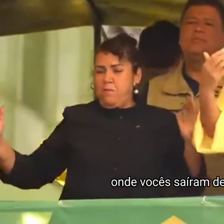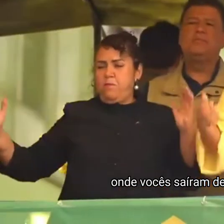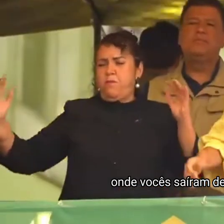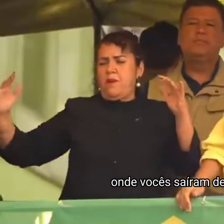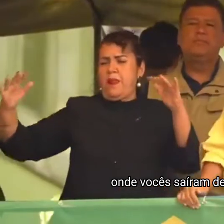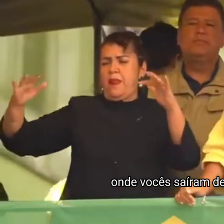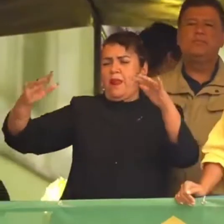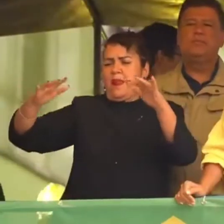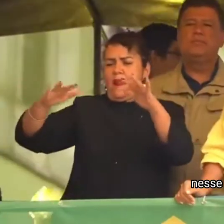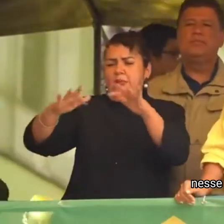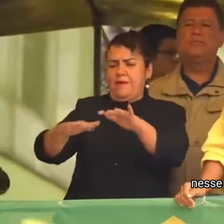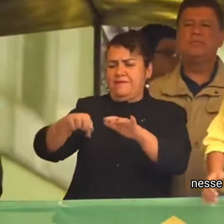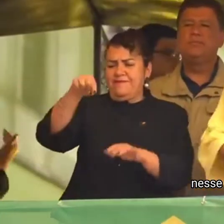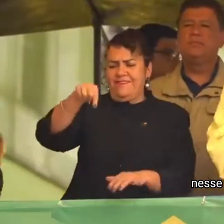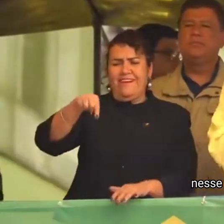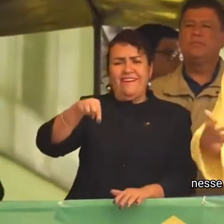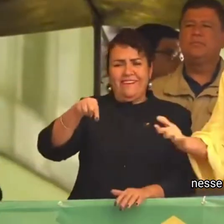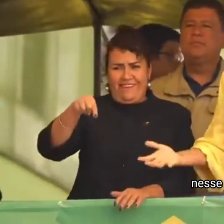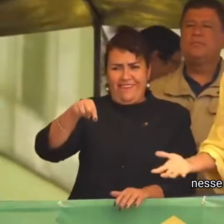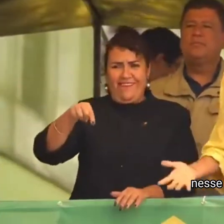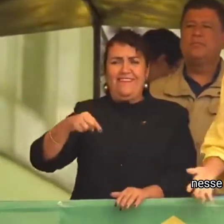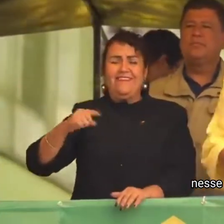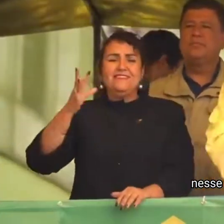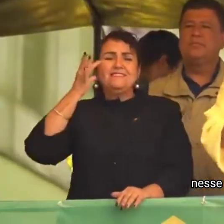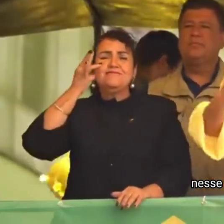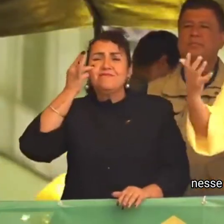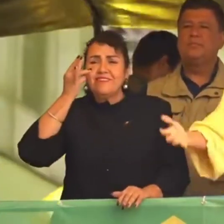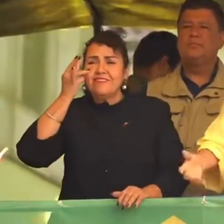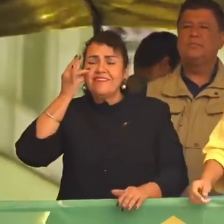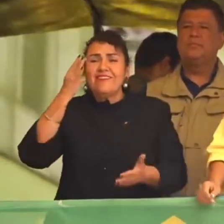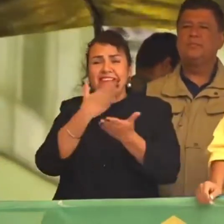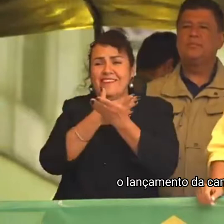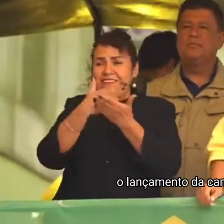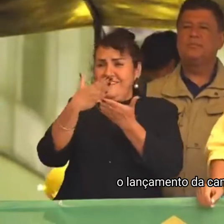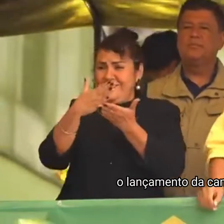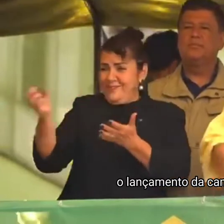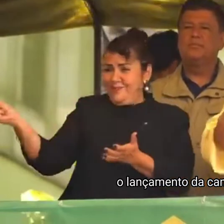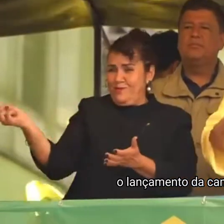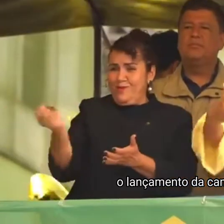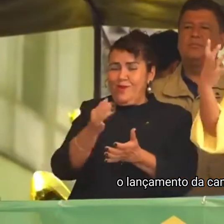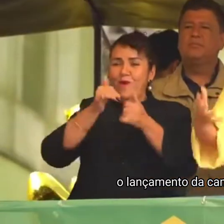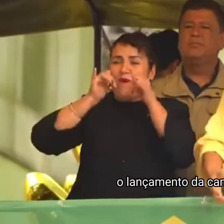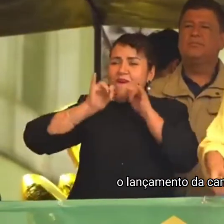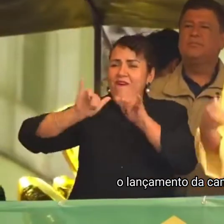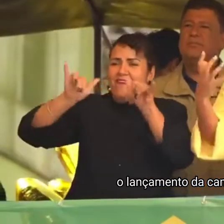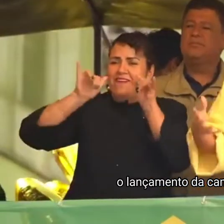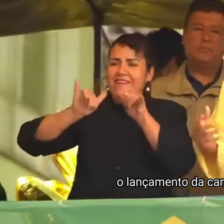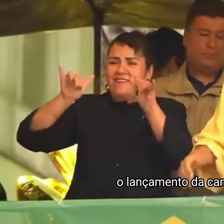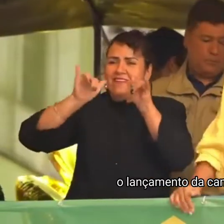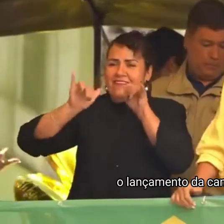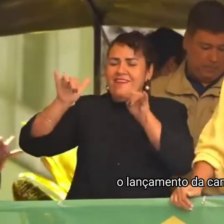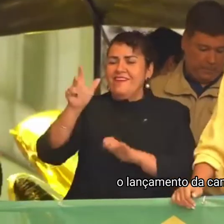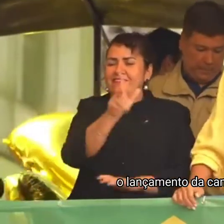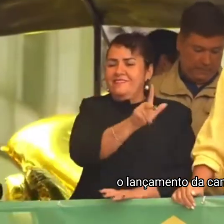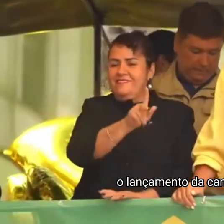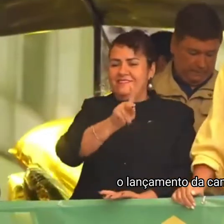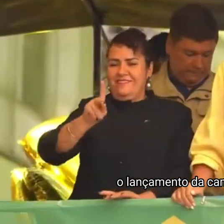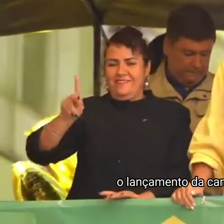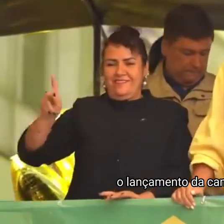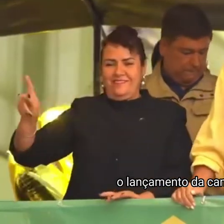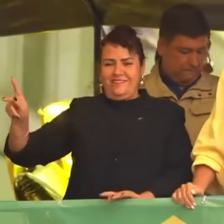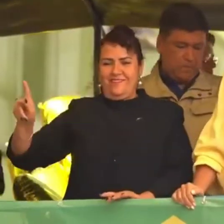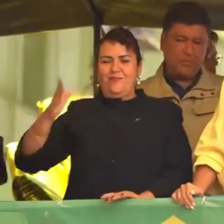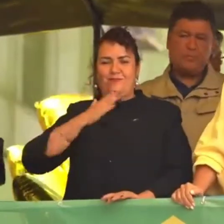nos prestigiando, nesse início de um novo ciclo, o lançamento da candidatura presidencial do